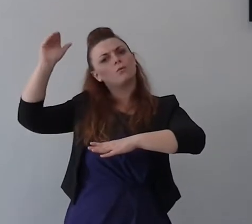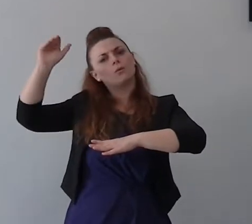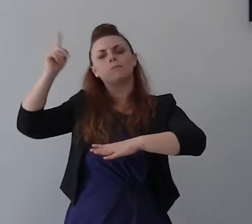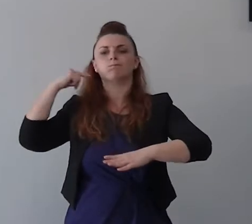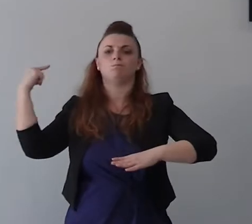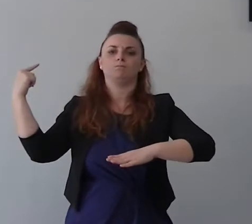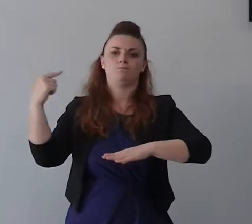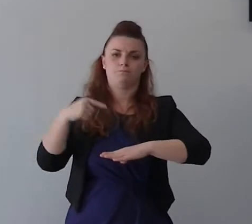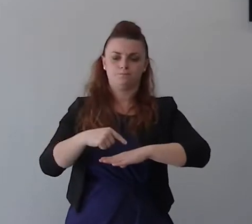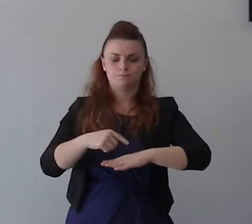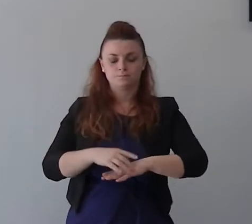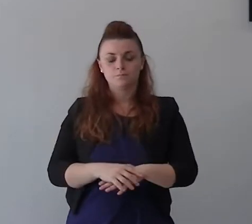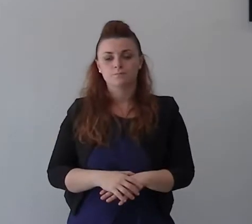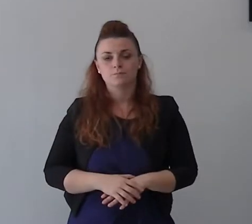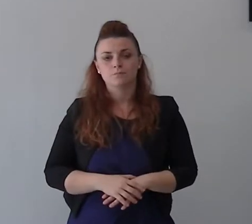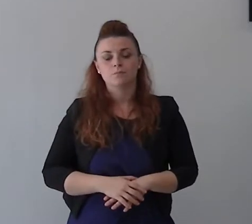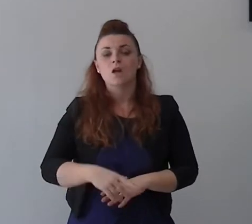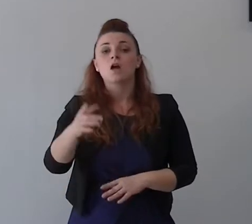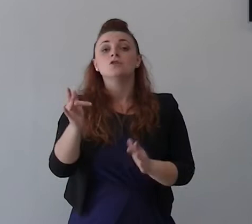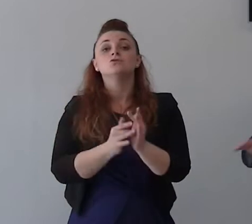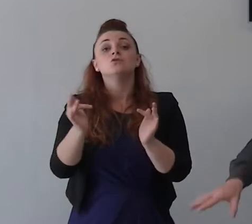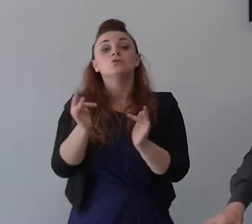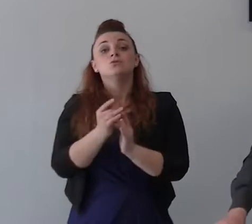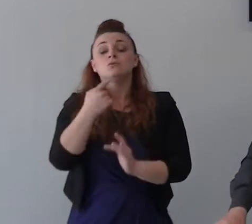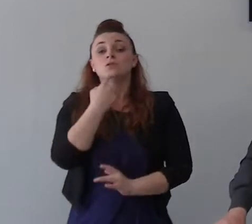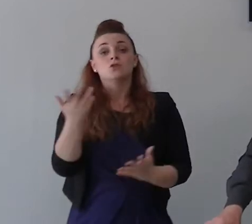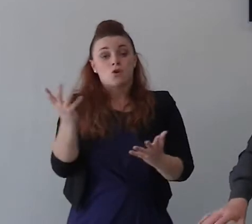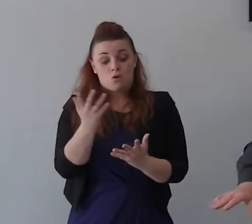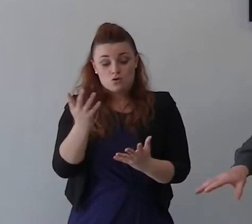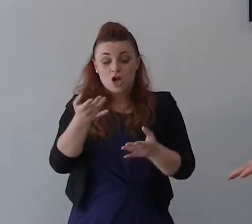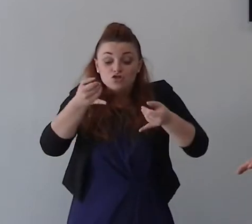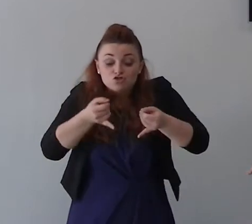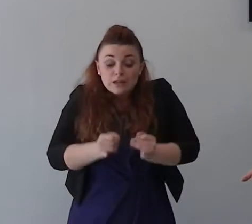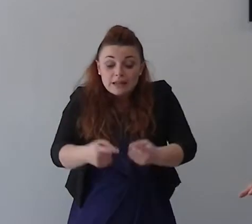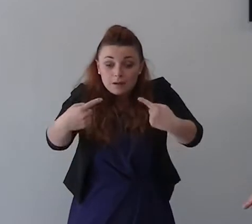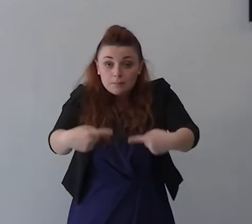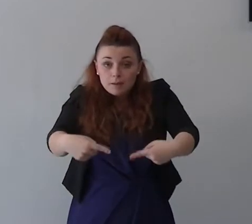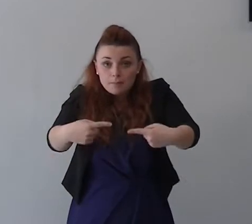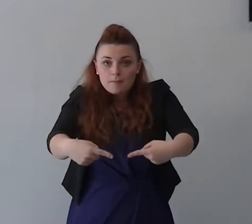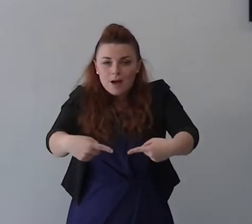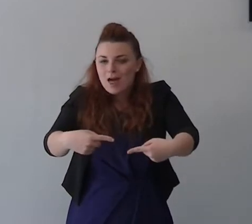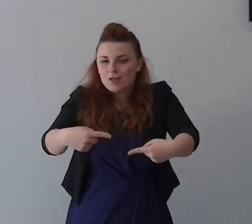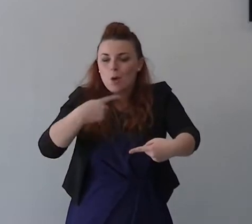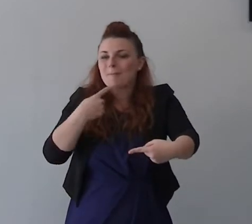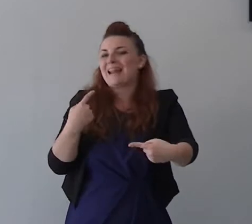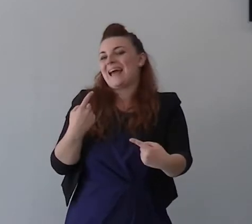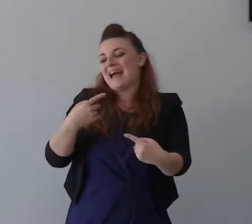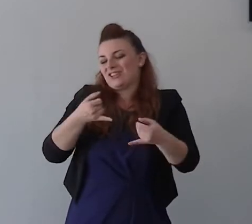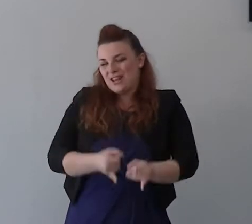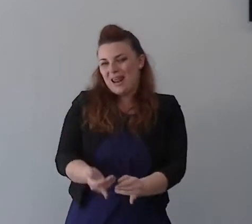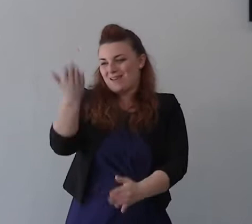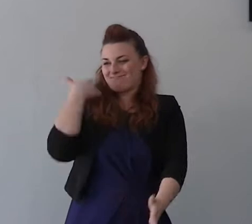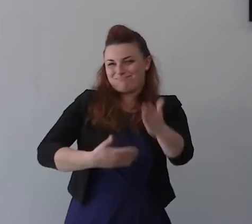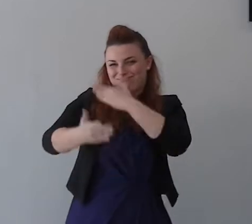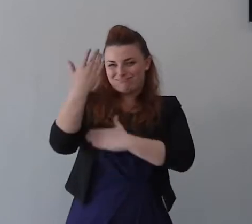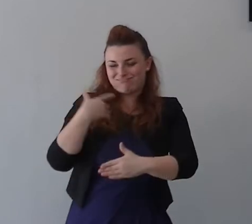Gesù, quando dice questa generazione, attenzione, non stava parlando della sua generazione, lui aveva circa 33 anni, non stava parlando della generazione che era andata insieme